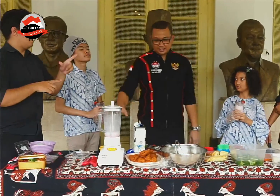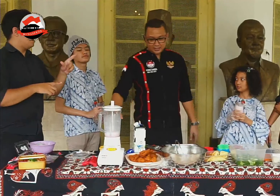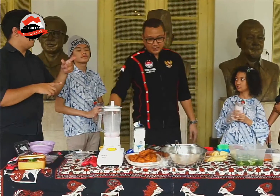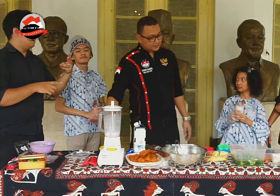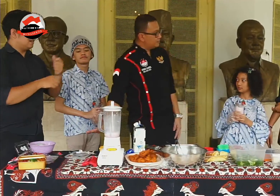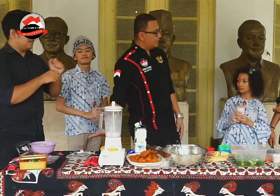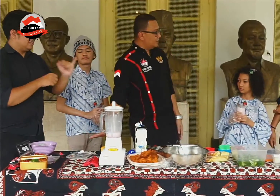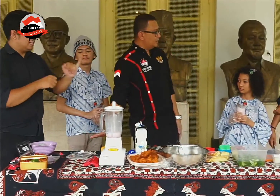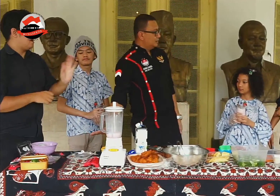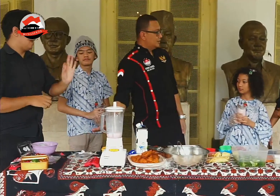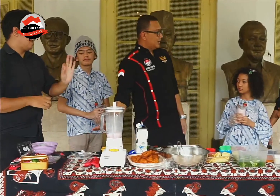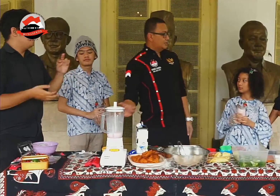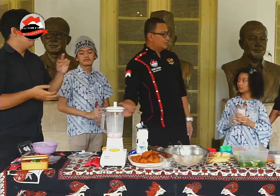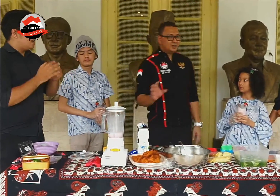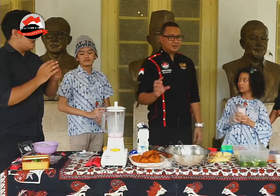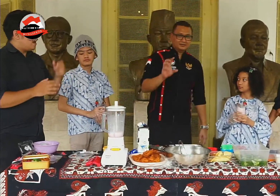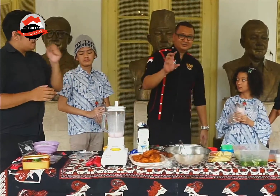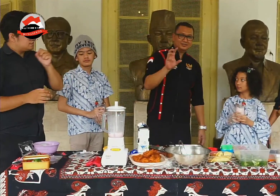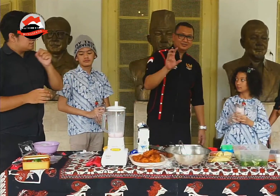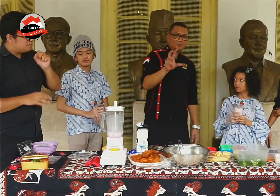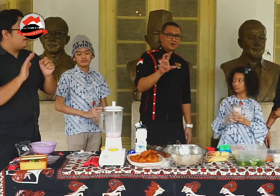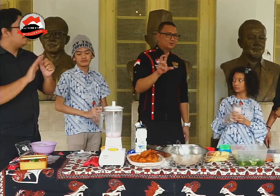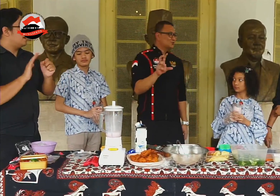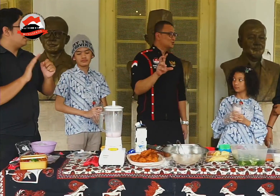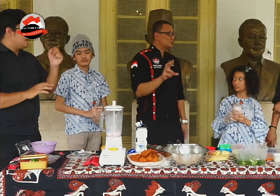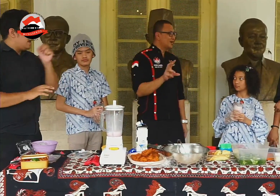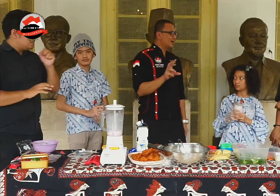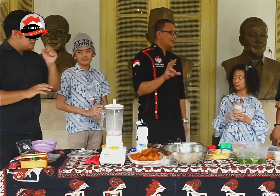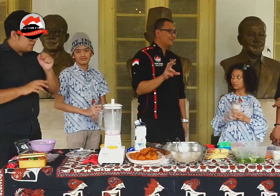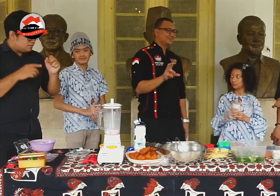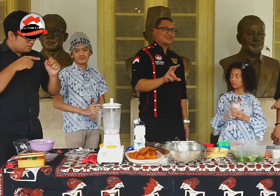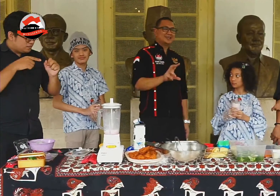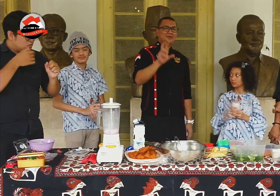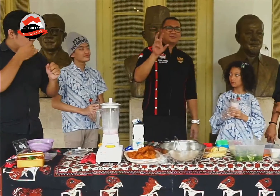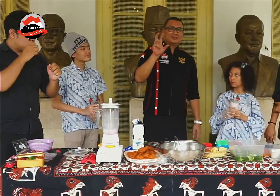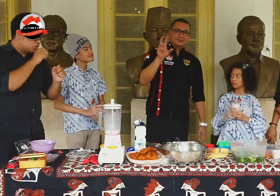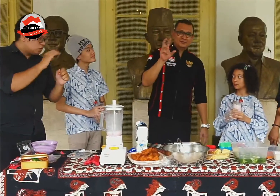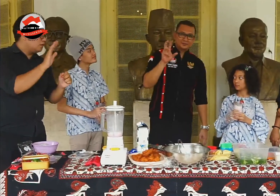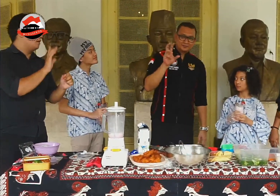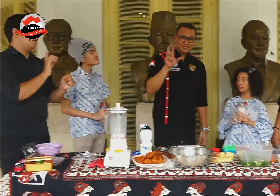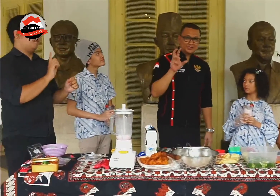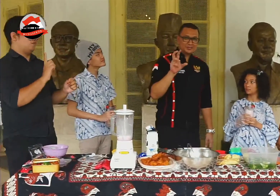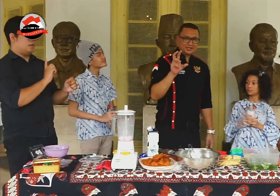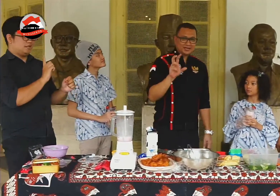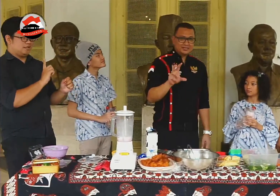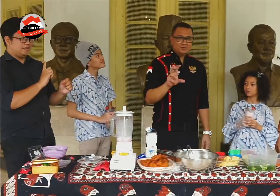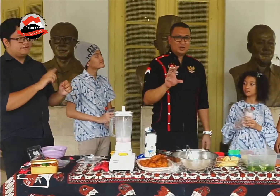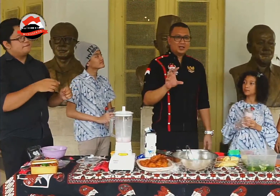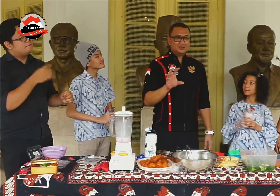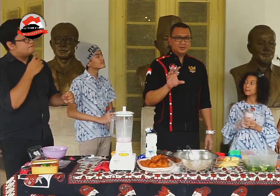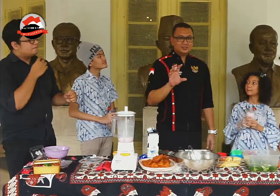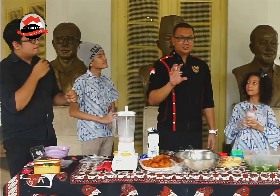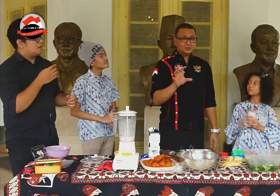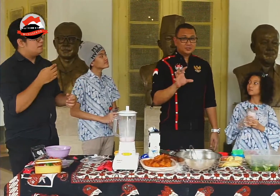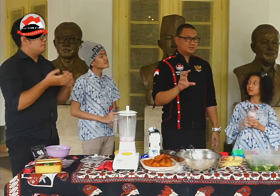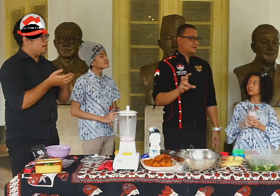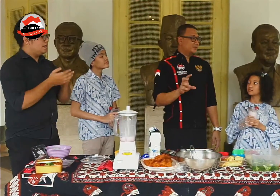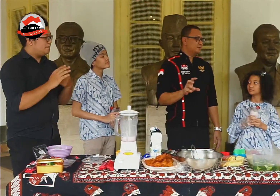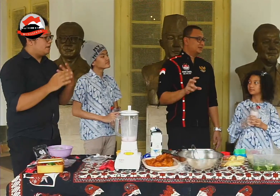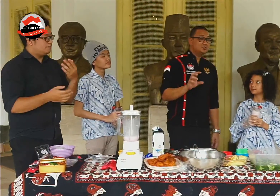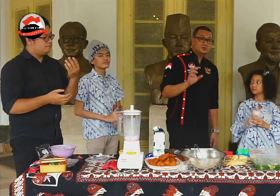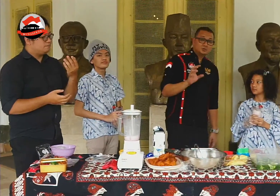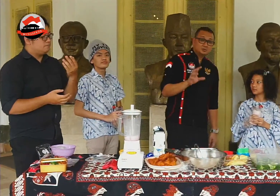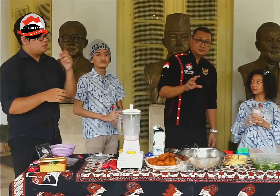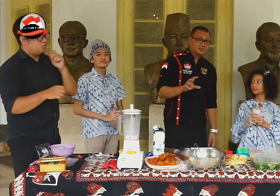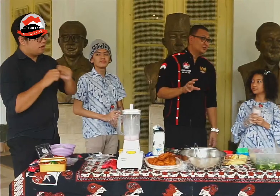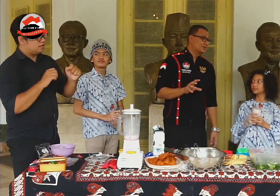hati-hati tanya es krimnya. Es krimnya tidak boleh mengandung susu juga. Benar, gitu. Benar, jadi benar, kita bicaranya bukan lagi bikin smoothies, tapi kita